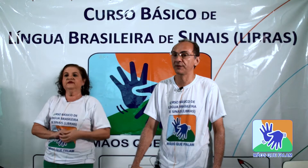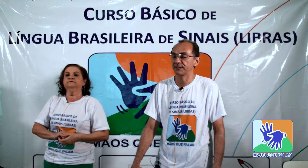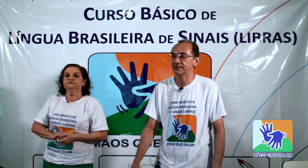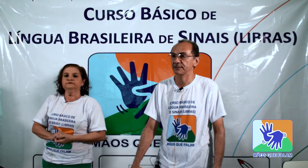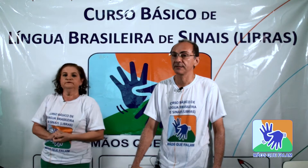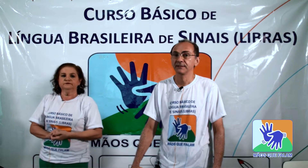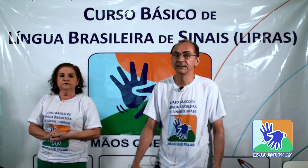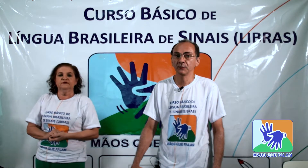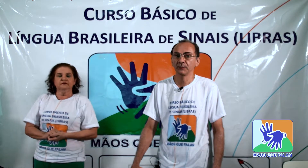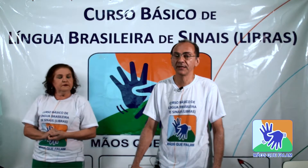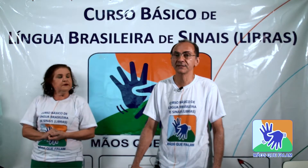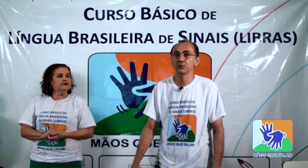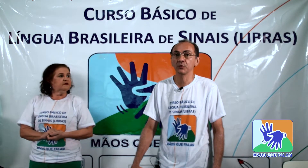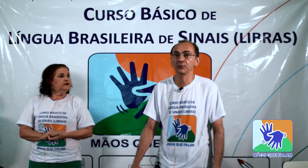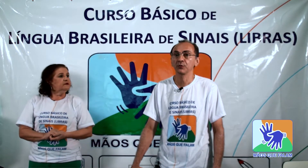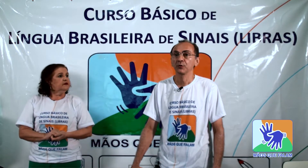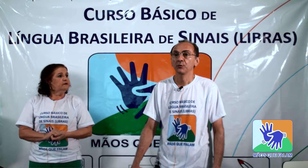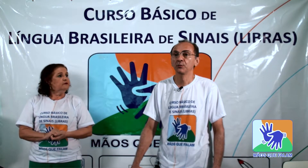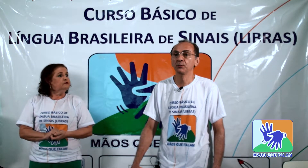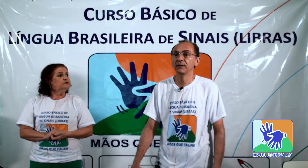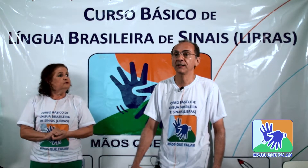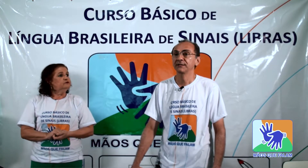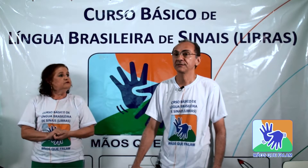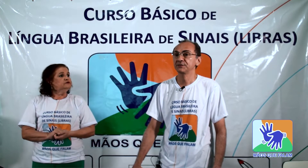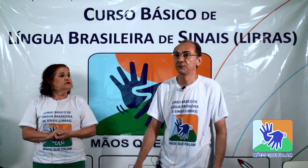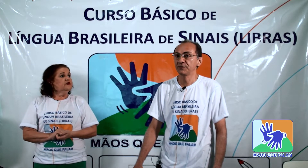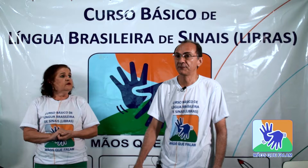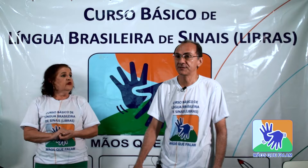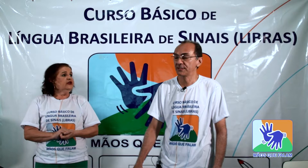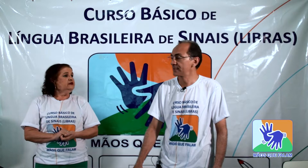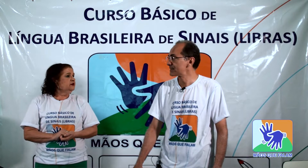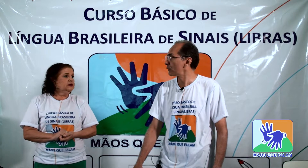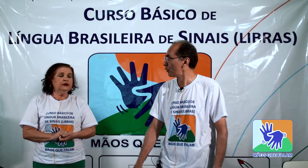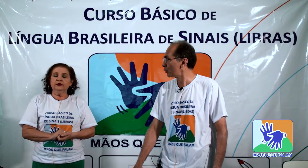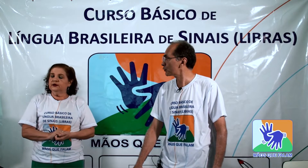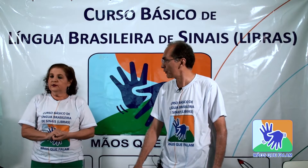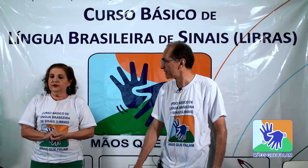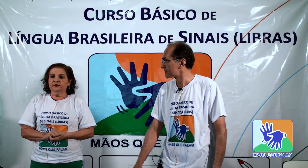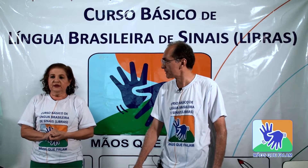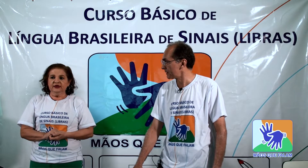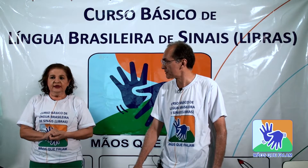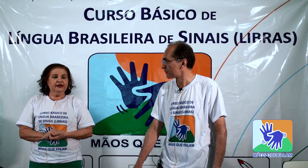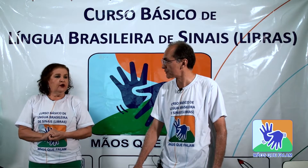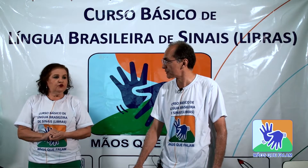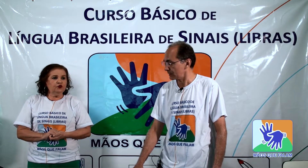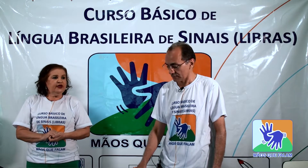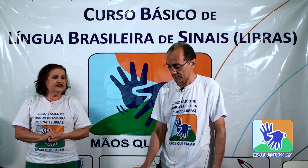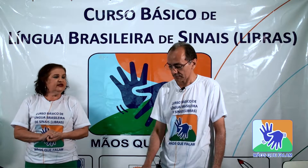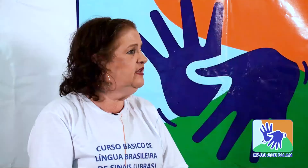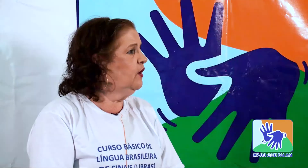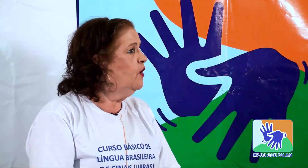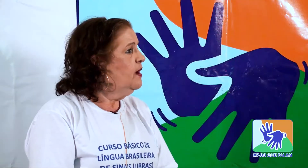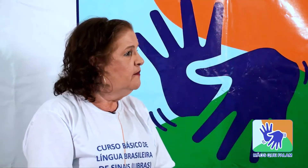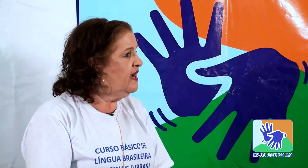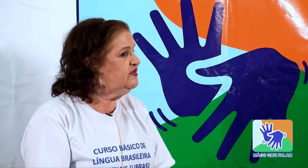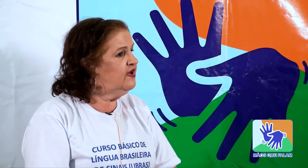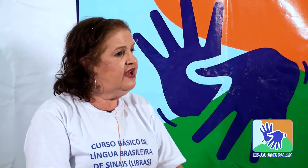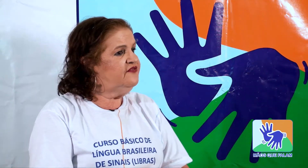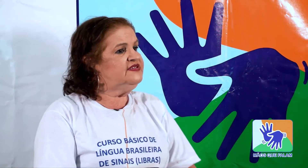diferença, não mais como uma deficiência ou doença, não é isso, professor? Não, doença não, mas uma